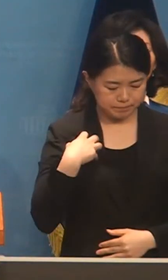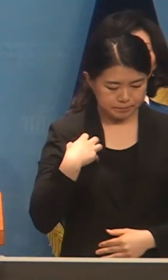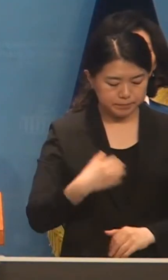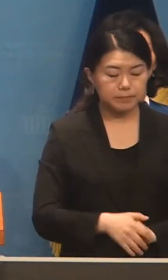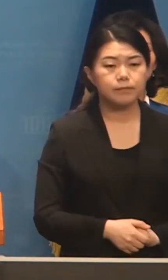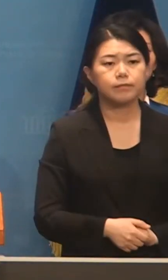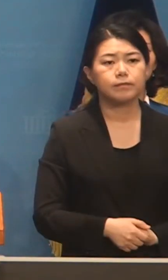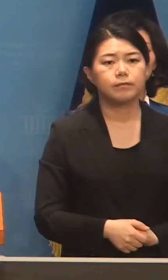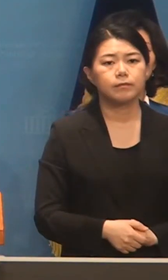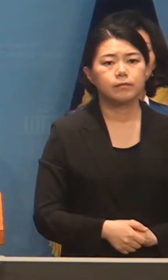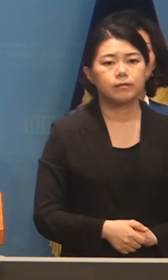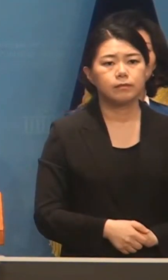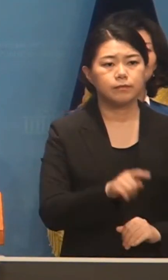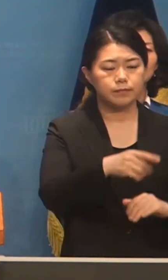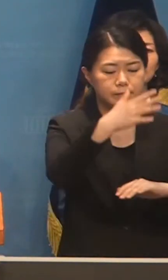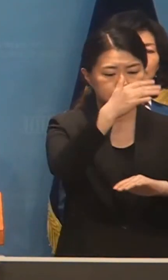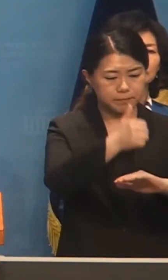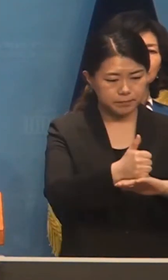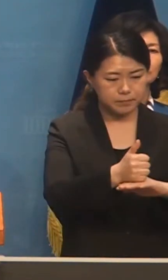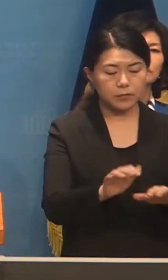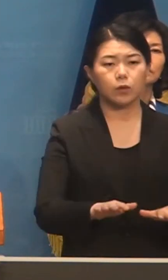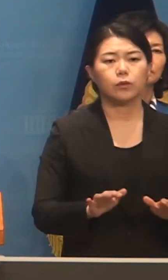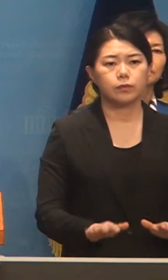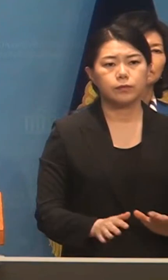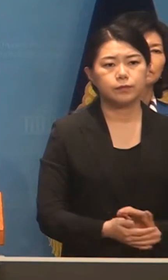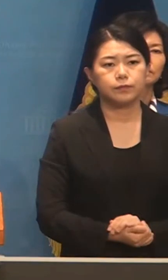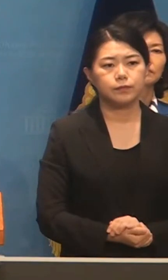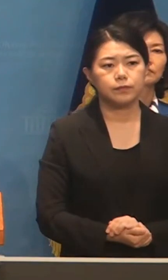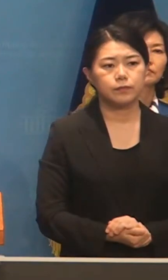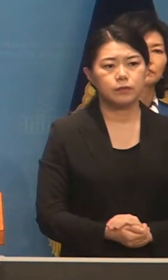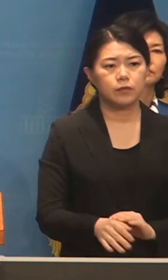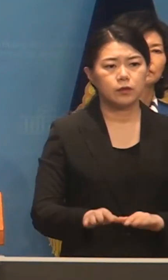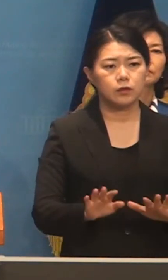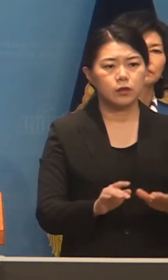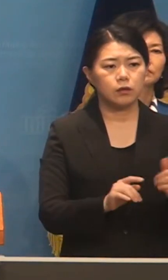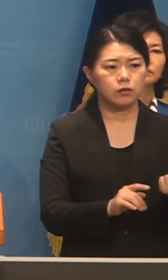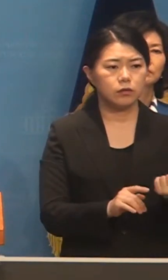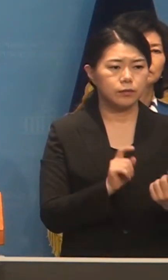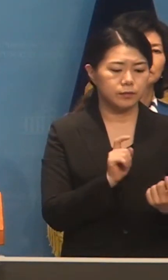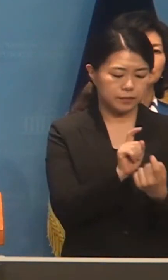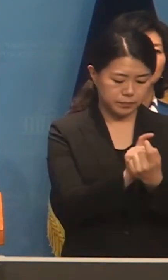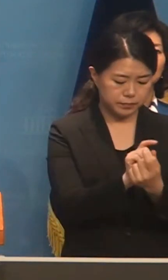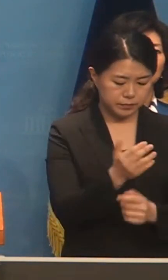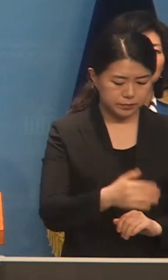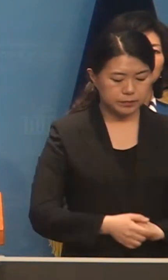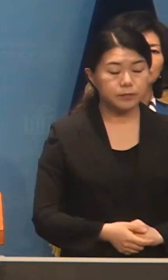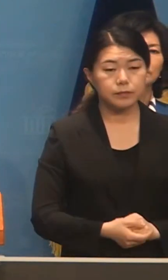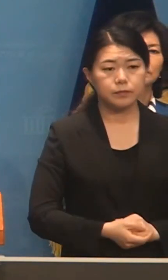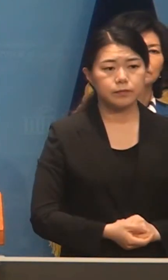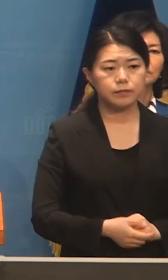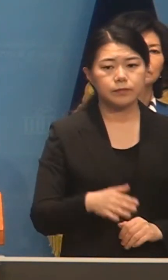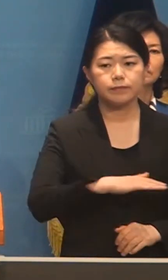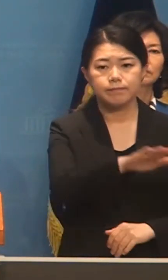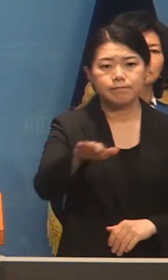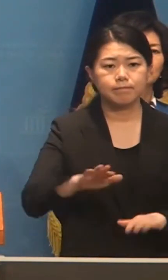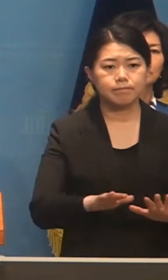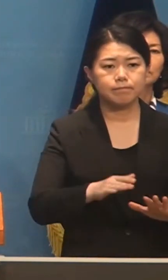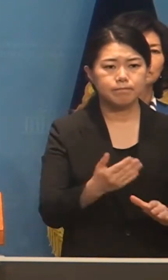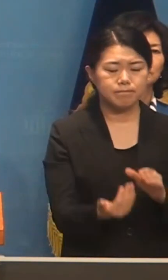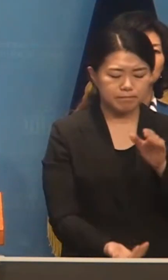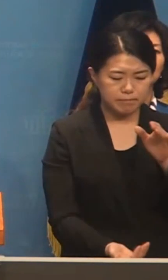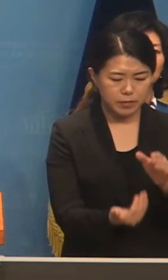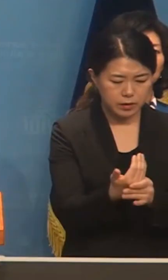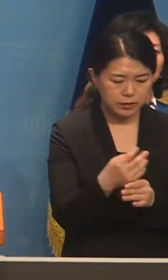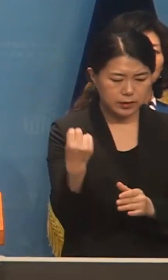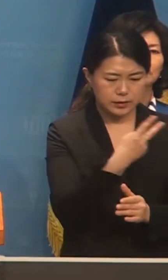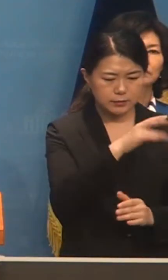했습니다. 그 결과가 오늘 우리가 마주한 이 끔찍한 현실입니다. 우리는 이 비극이